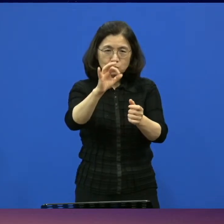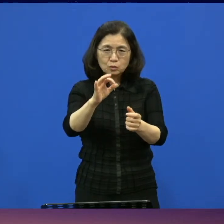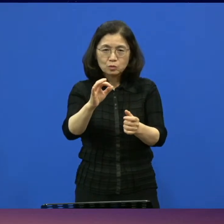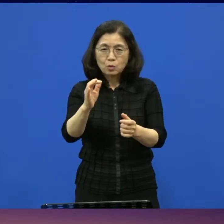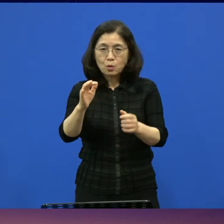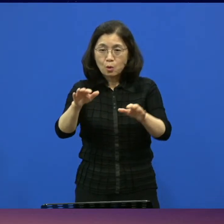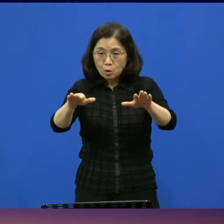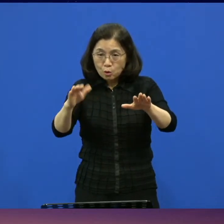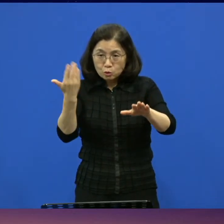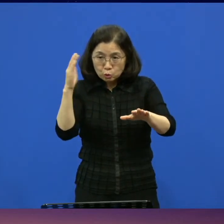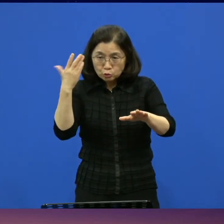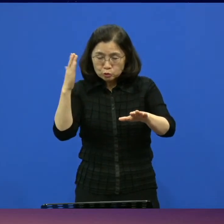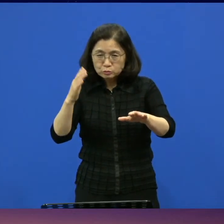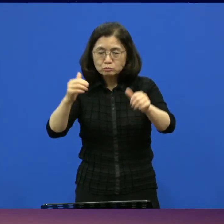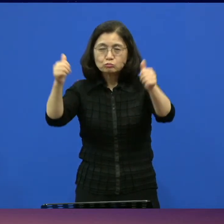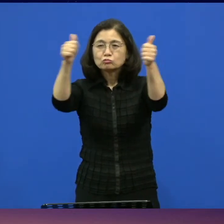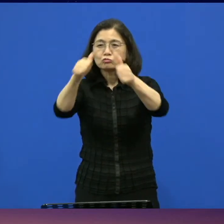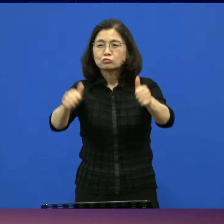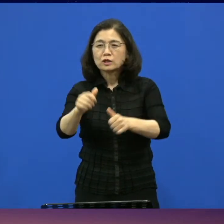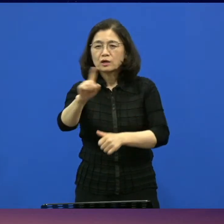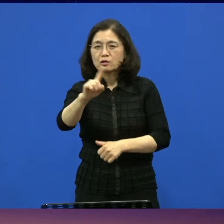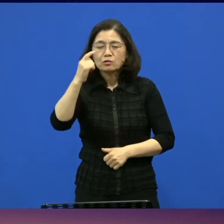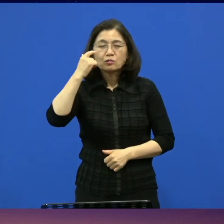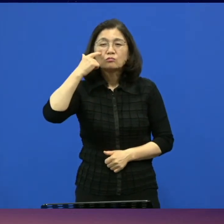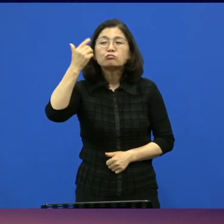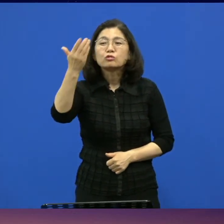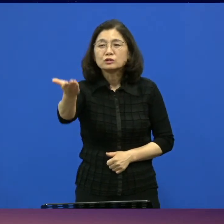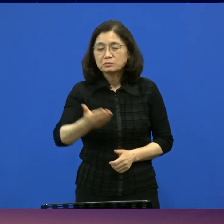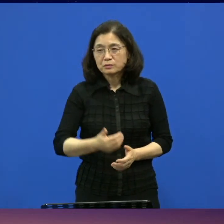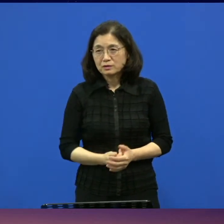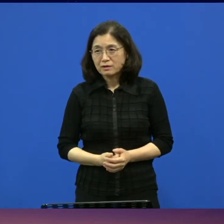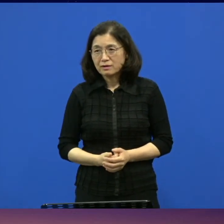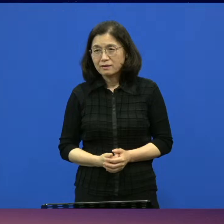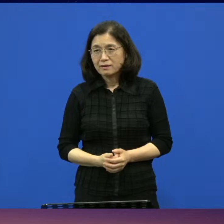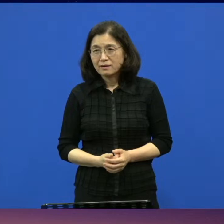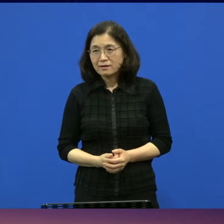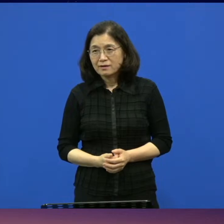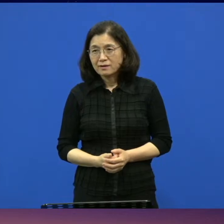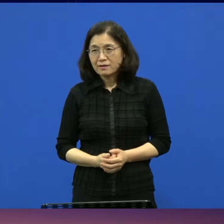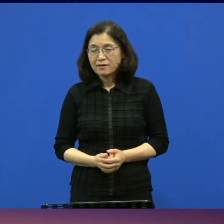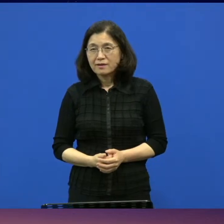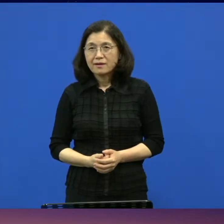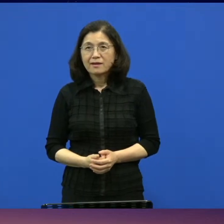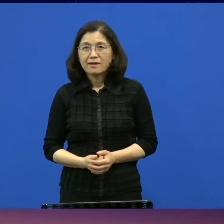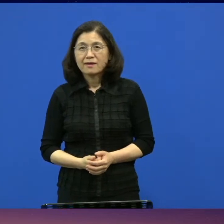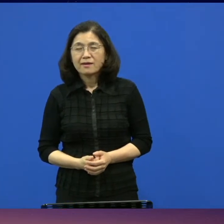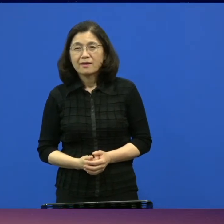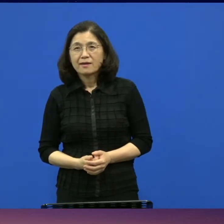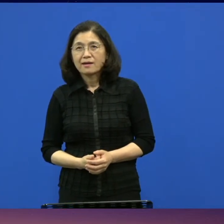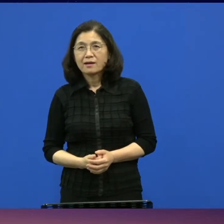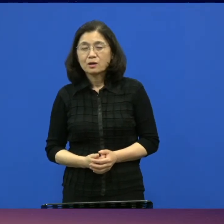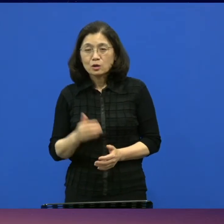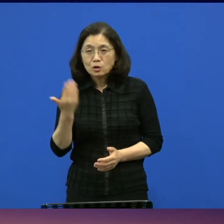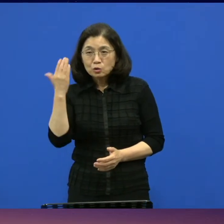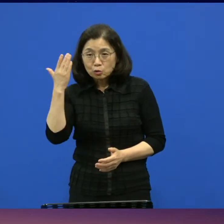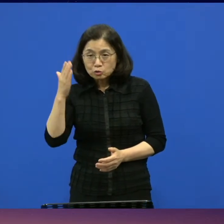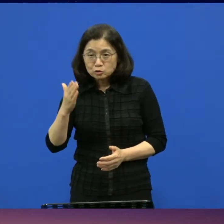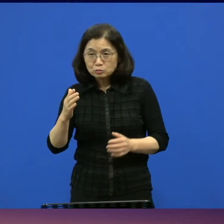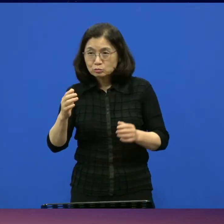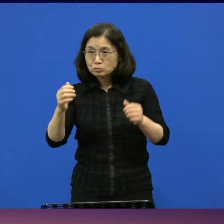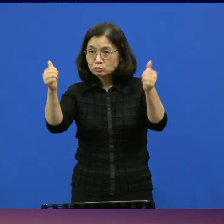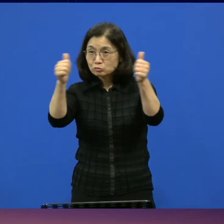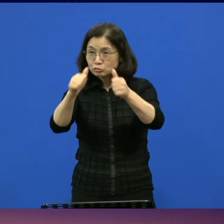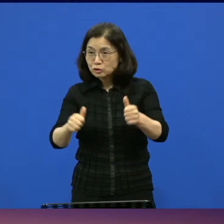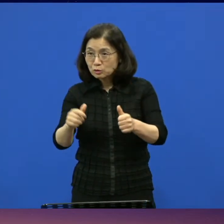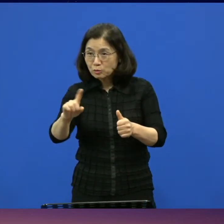여러분? 이것이 하나님으로 나아가는데 대로의 장애물이에요. 그 우상은 뭘 거예요? 오늘날의 우상은